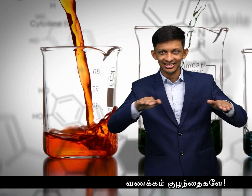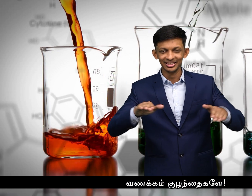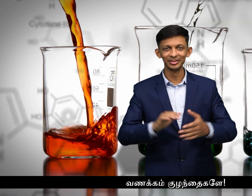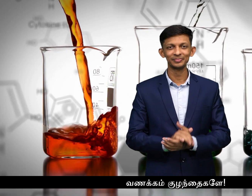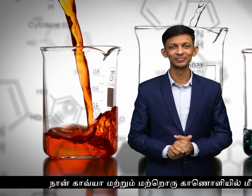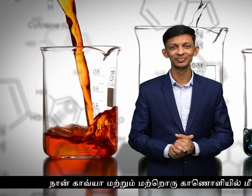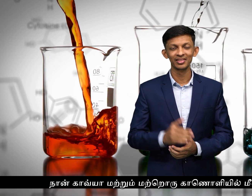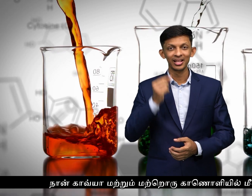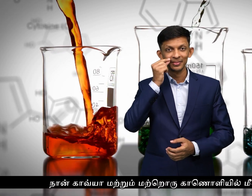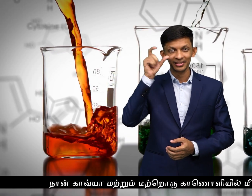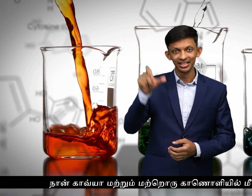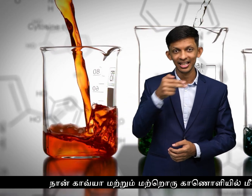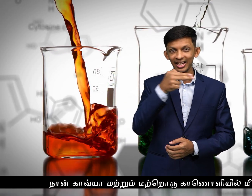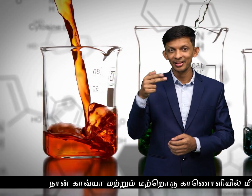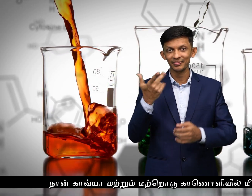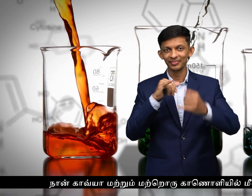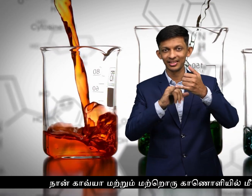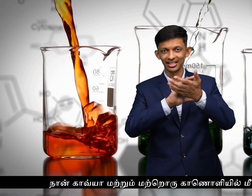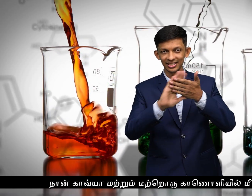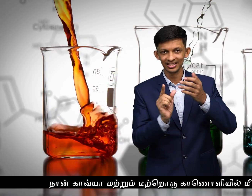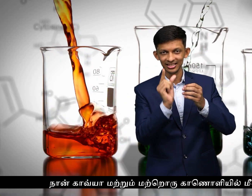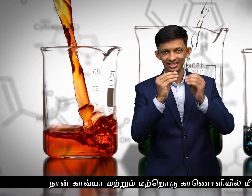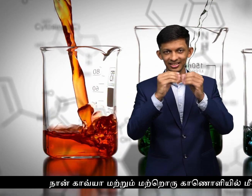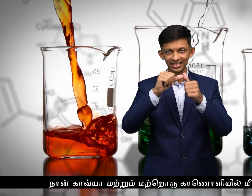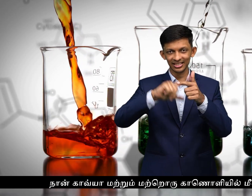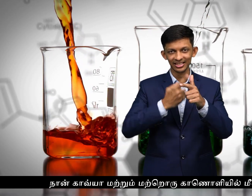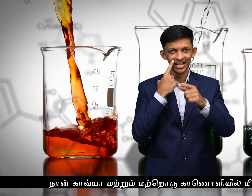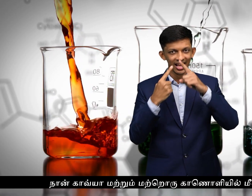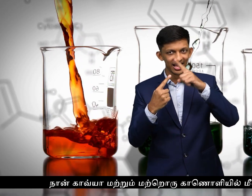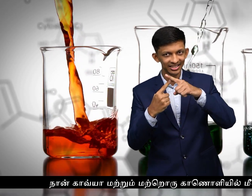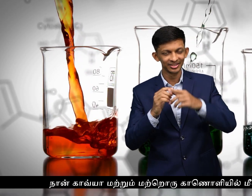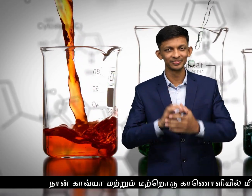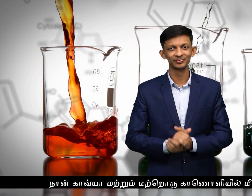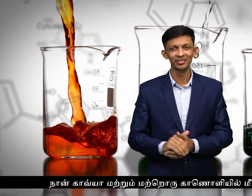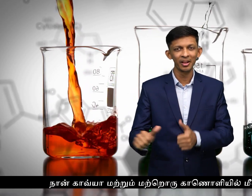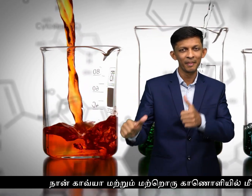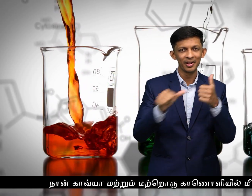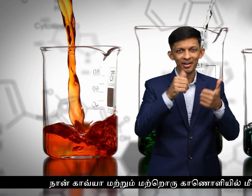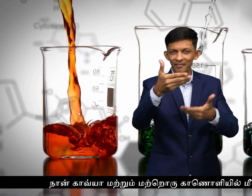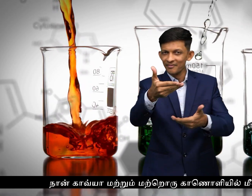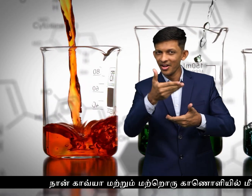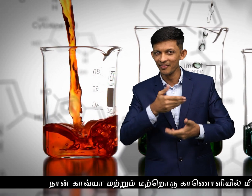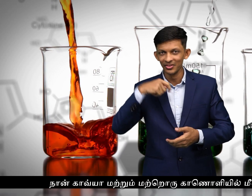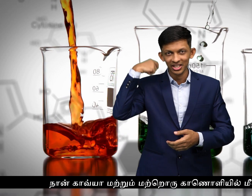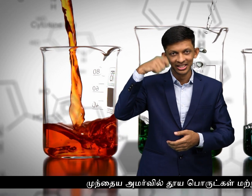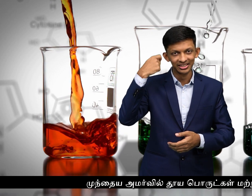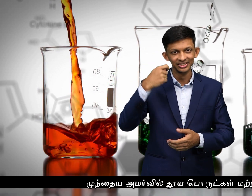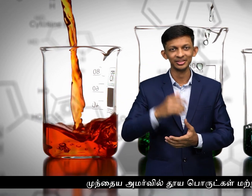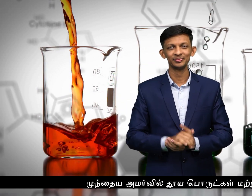இருக்காங்களே! நான் காவ்யா மற்றும் மற்றொரு புதிய பாடத்தை கற்றுக்கொள்ள உங்களை மீண்டும் வரவேற்கிறேன். முந்தைய